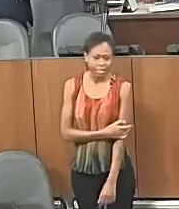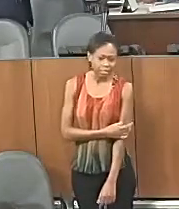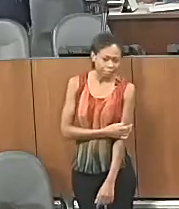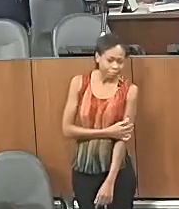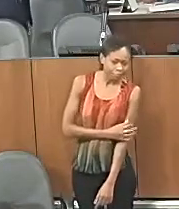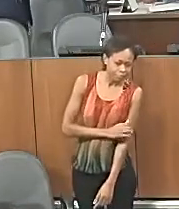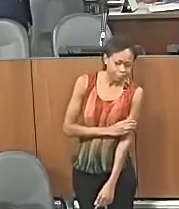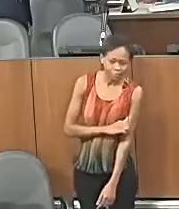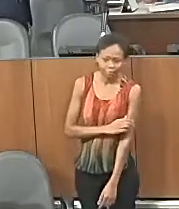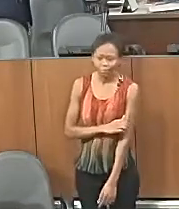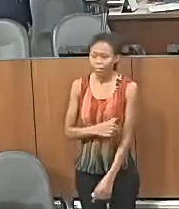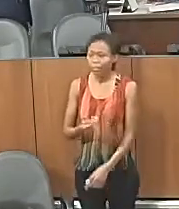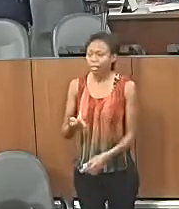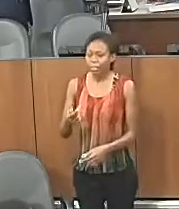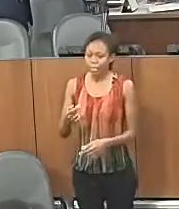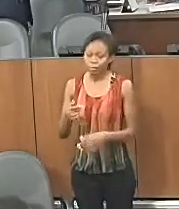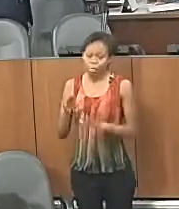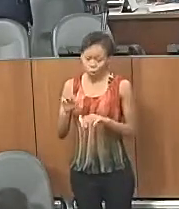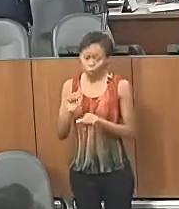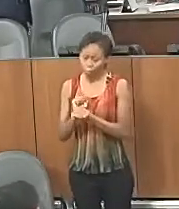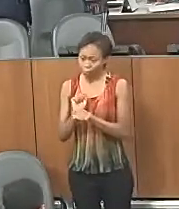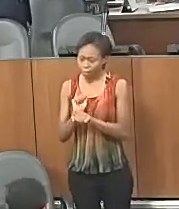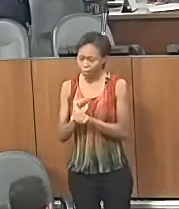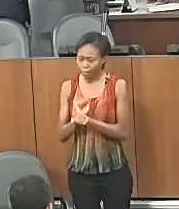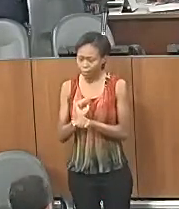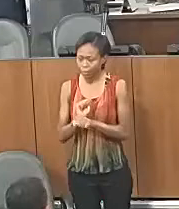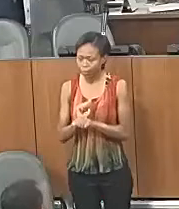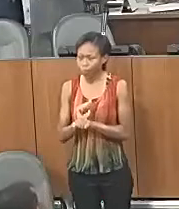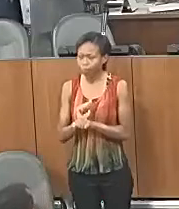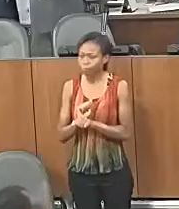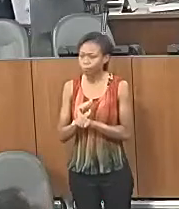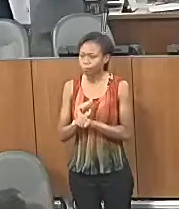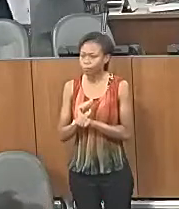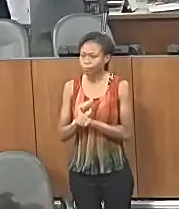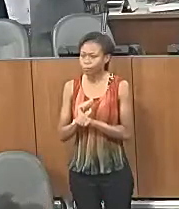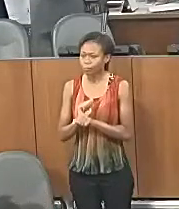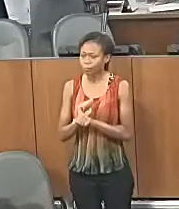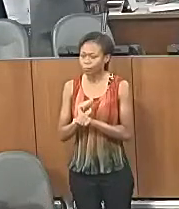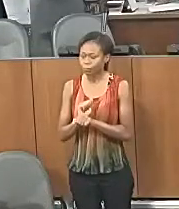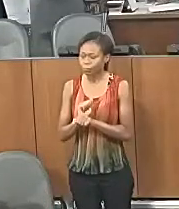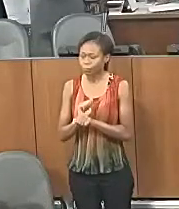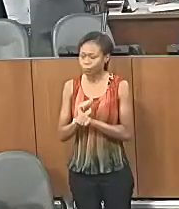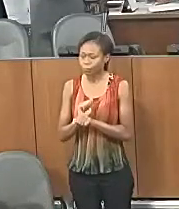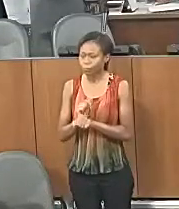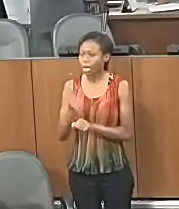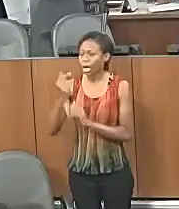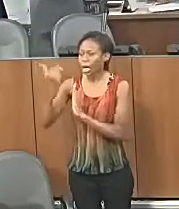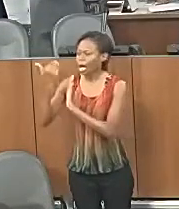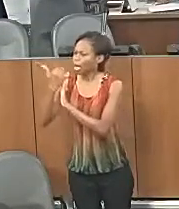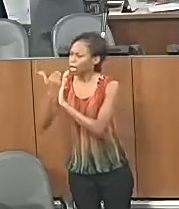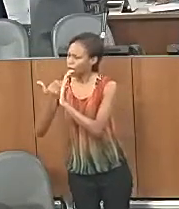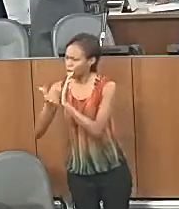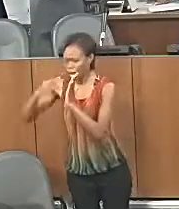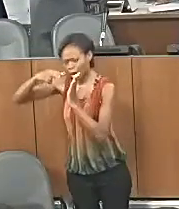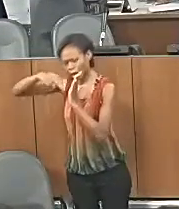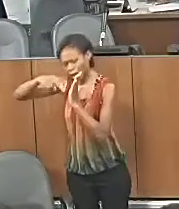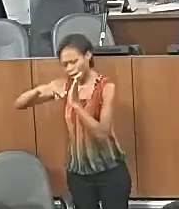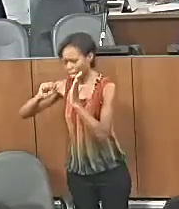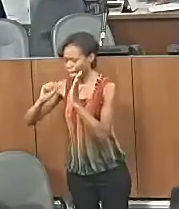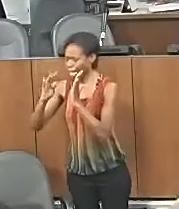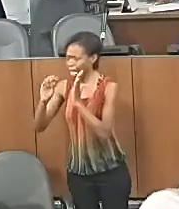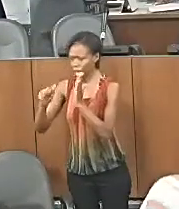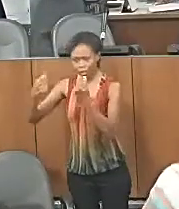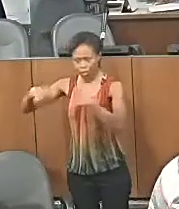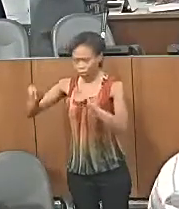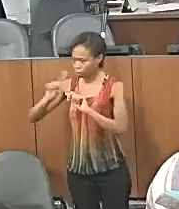a presidência informa que não a ata ser lida por se tratar da primeira reunião dessas comissões nesta